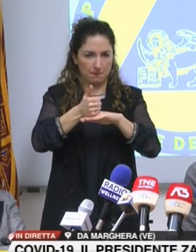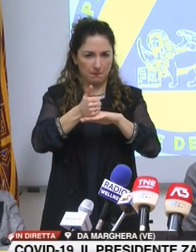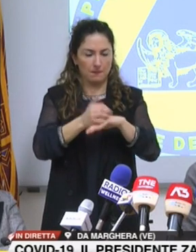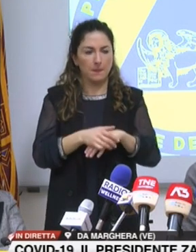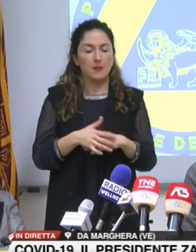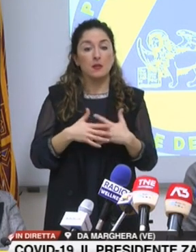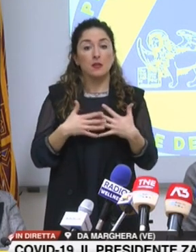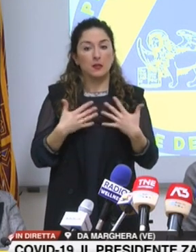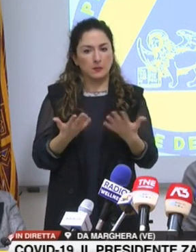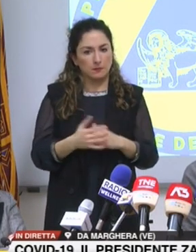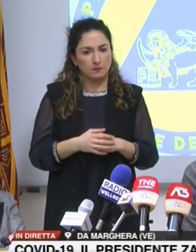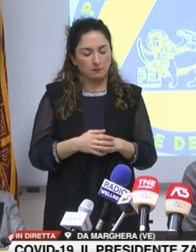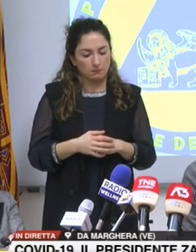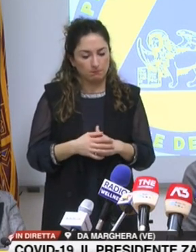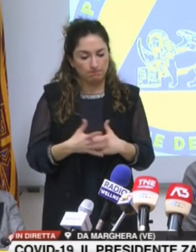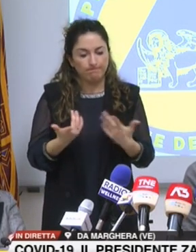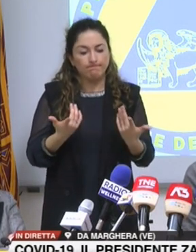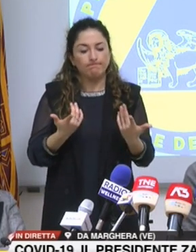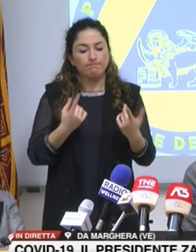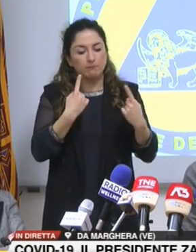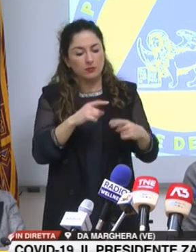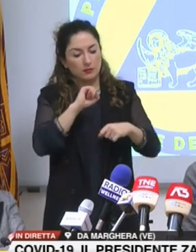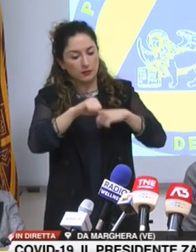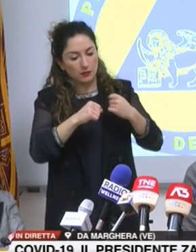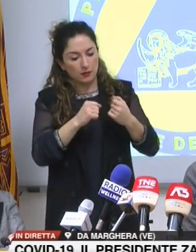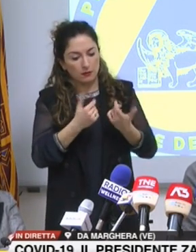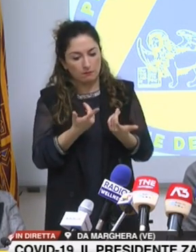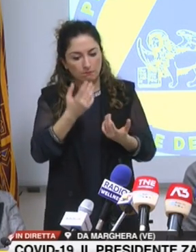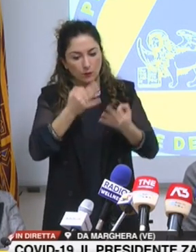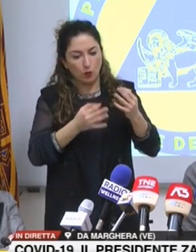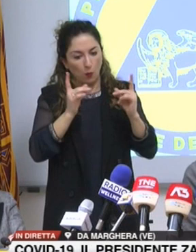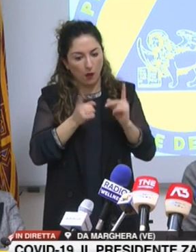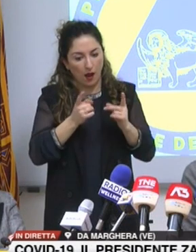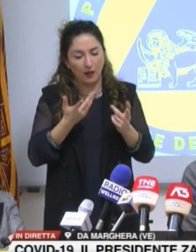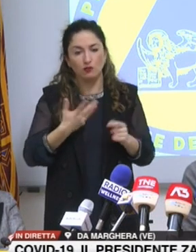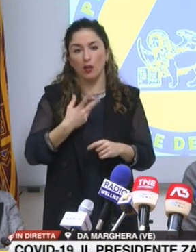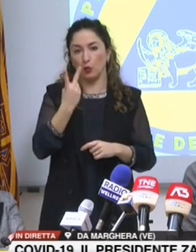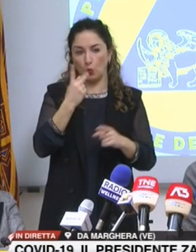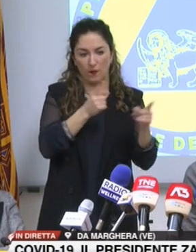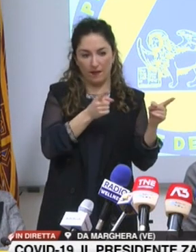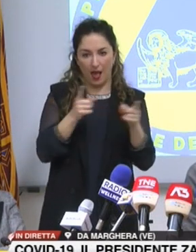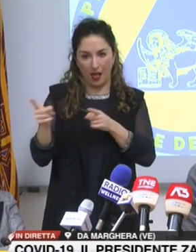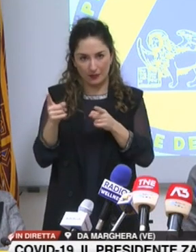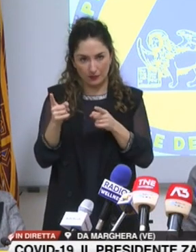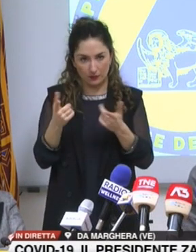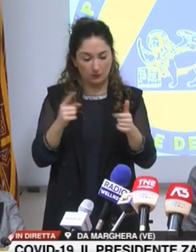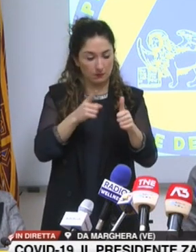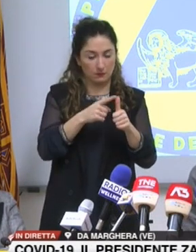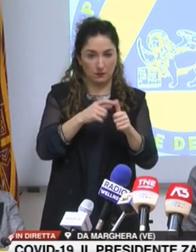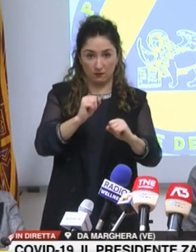come valutare questa azione? Io penso che sia fondamentale dire che ci sono due fasi, la